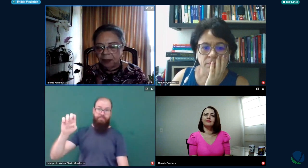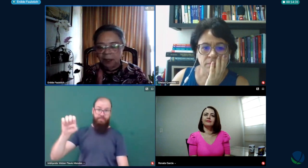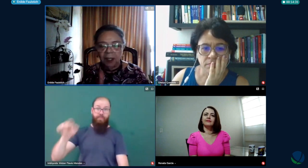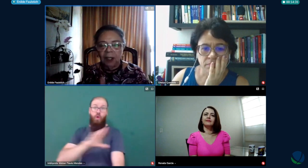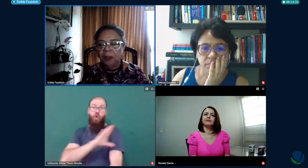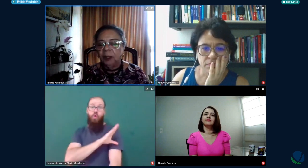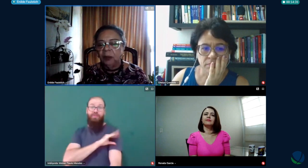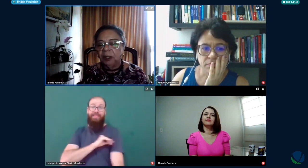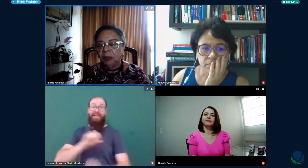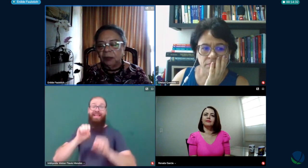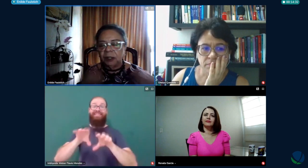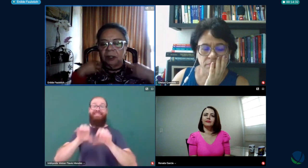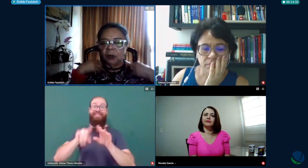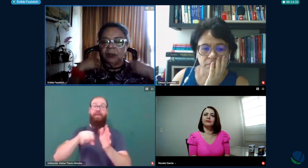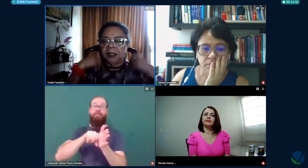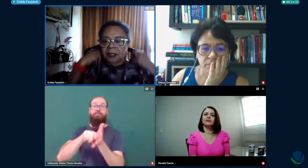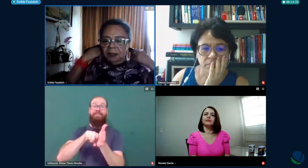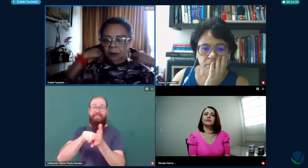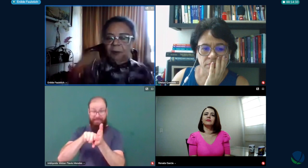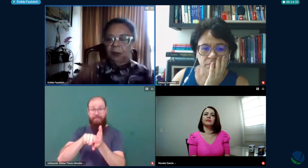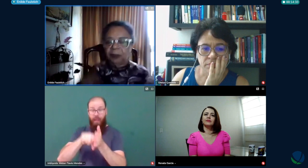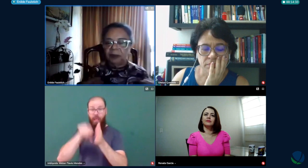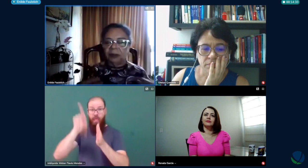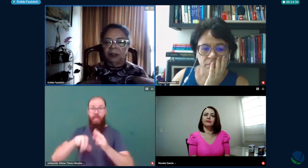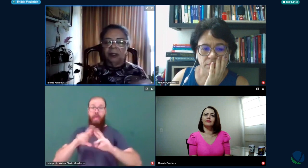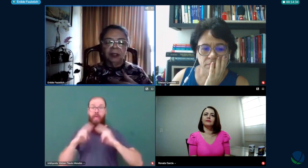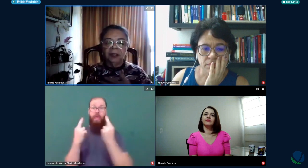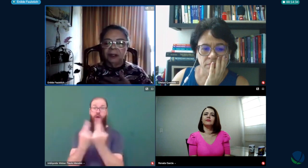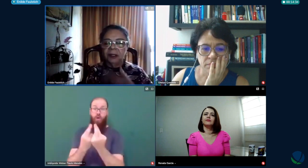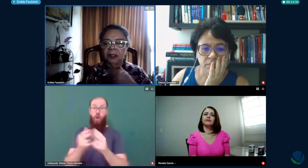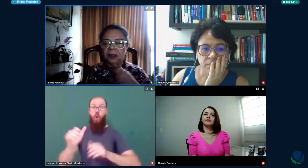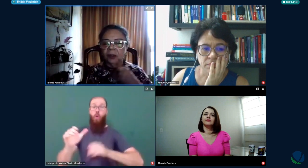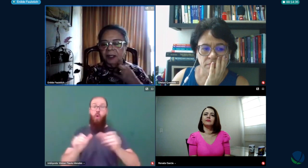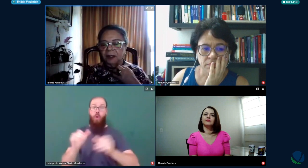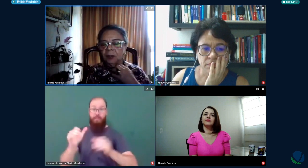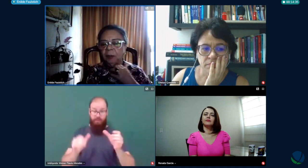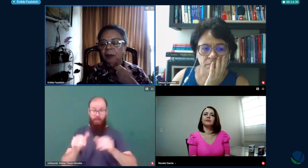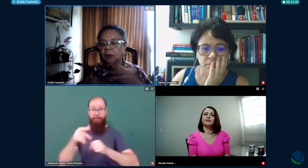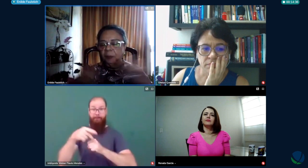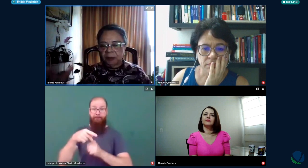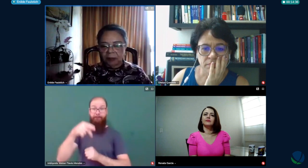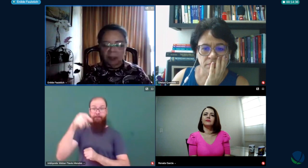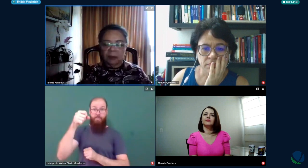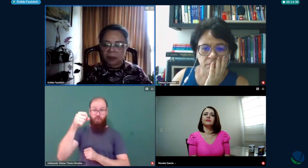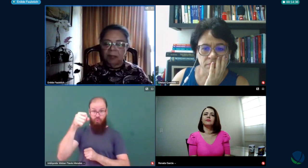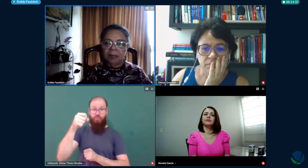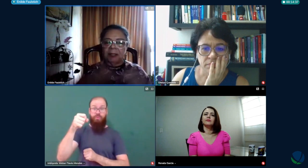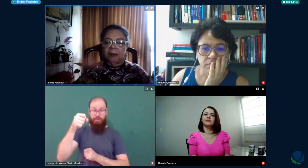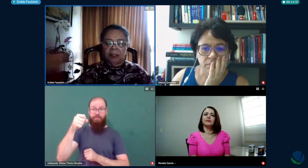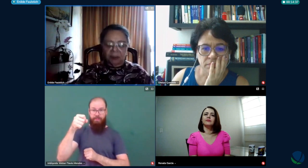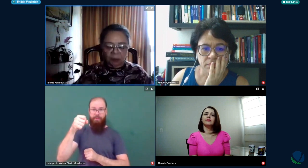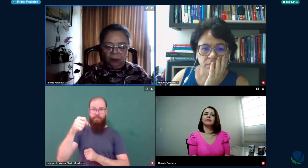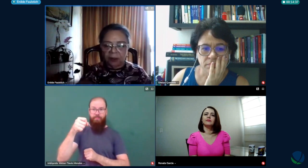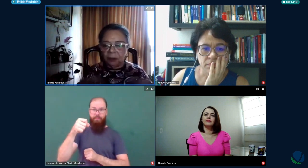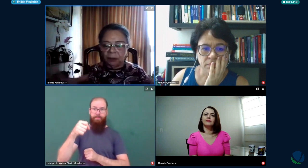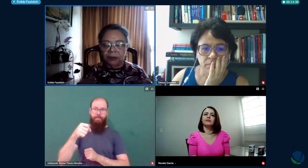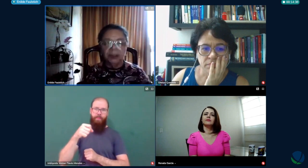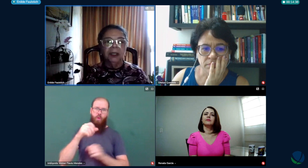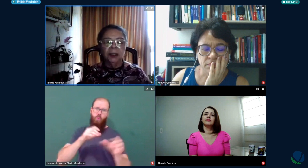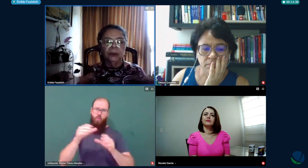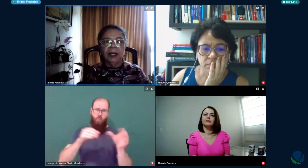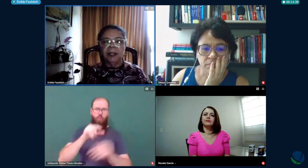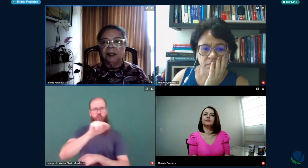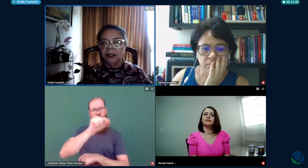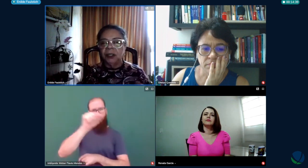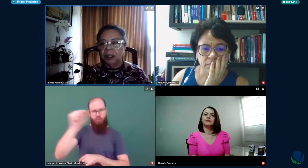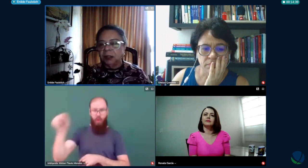isso foi numa reunião de coordenação de pós, de coordenação, não, uma reunião de pós-graduação, sim, basicamente eram os coordenadores,